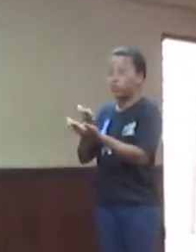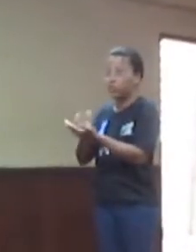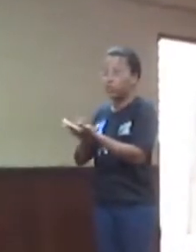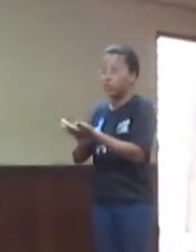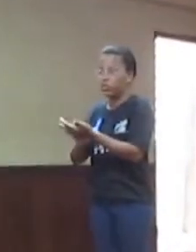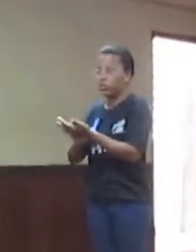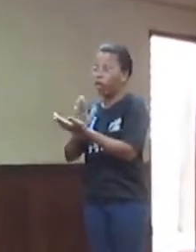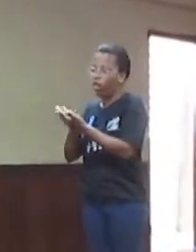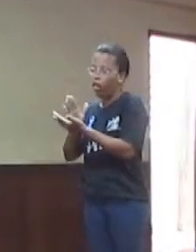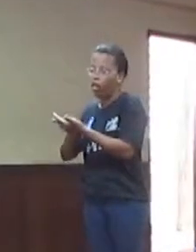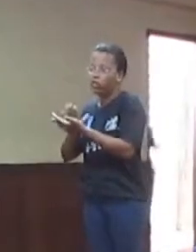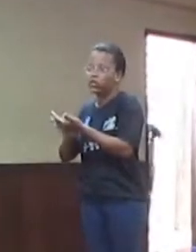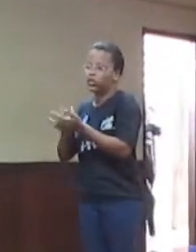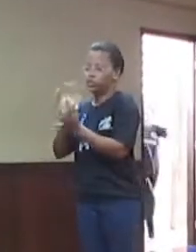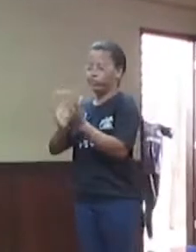para Libras.